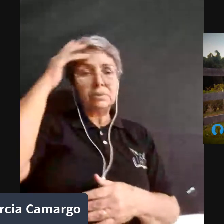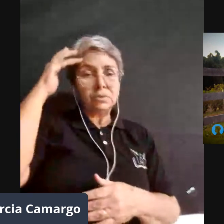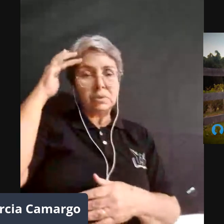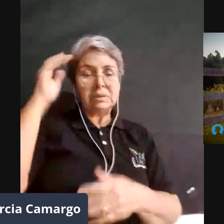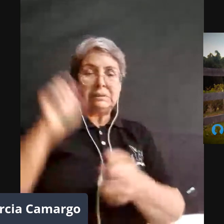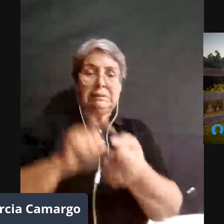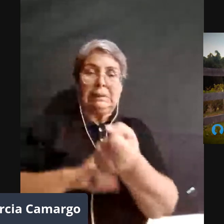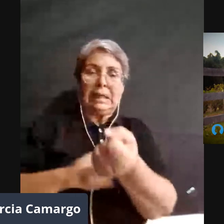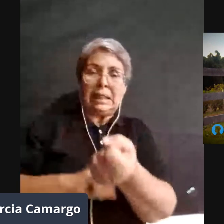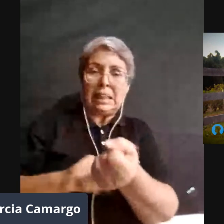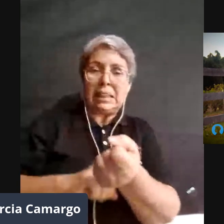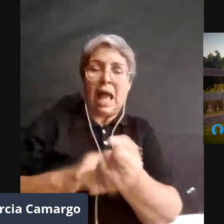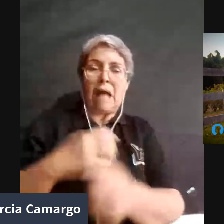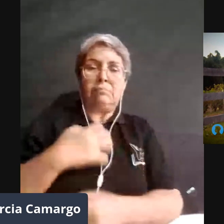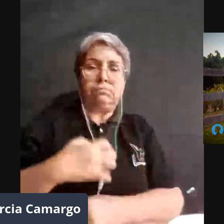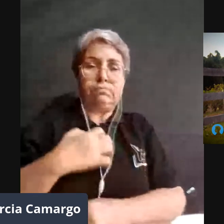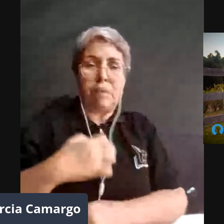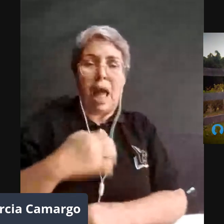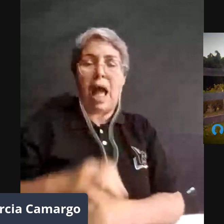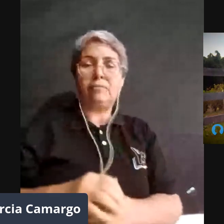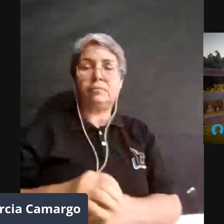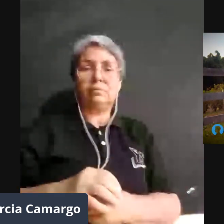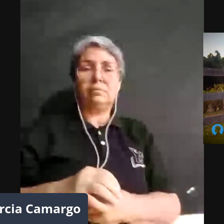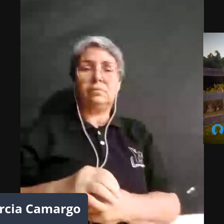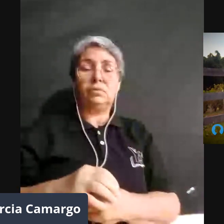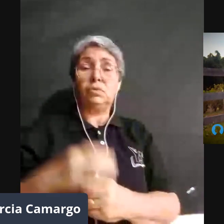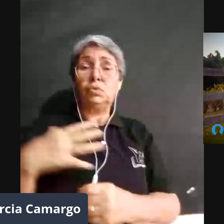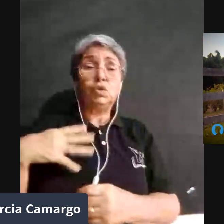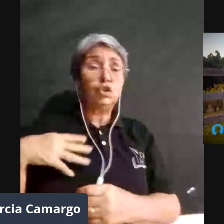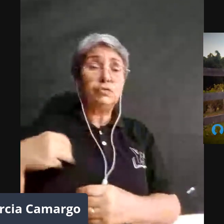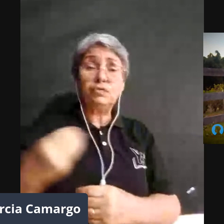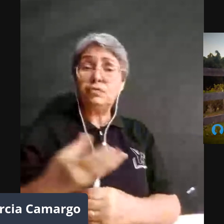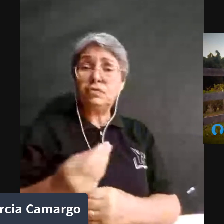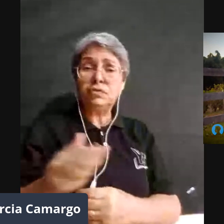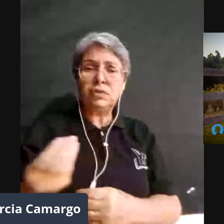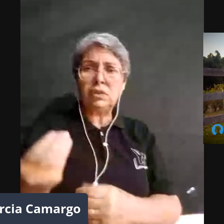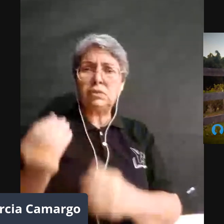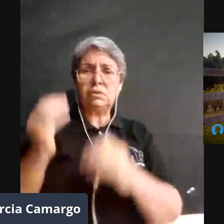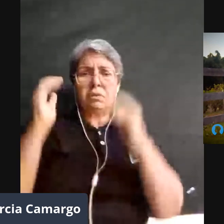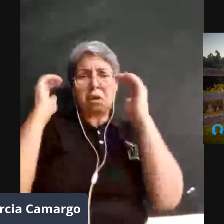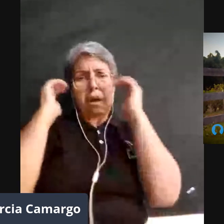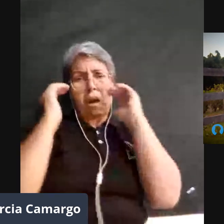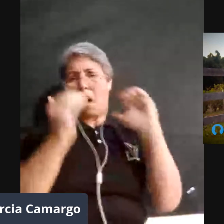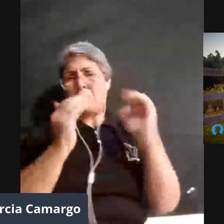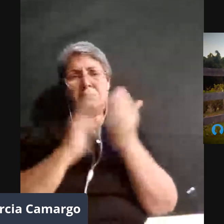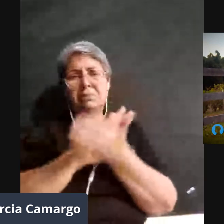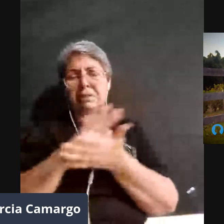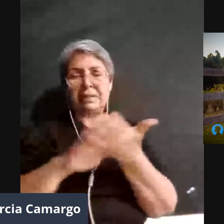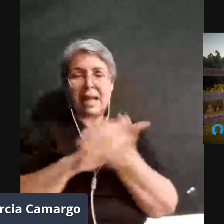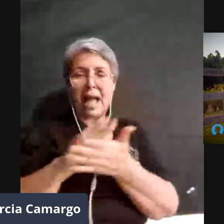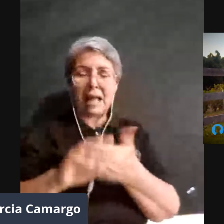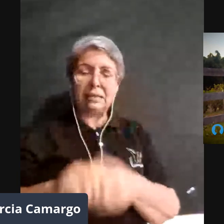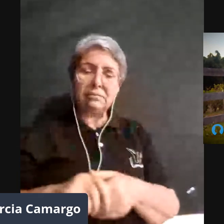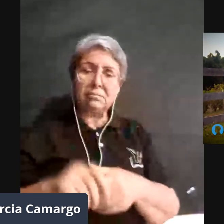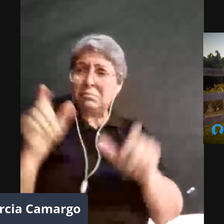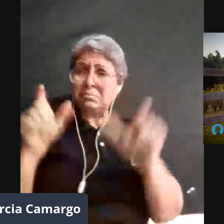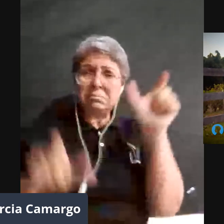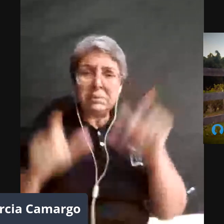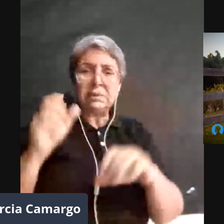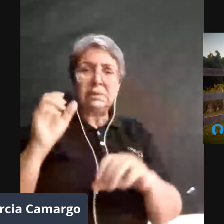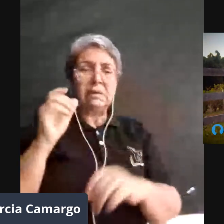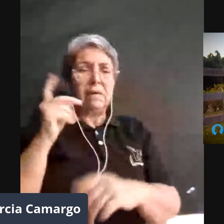E filhos desobedientes? Também não. E pessoas que são fofoqueiras?